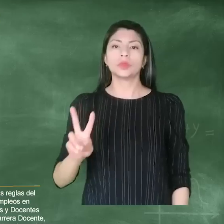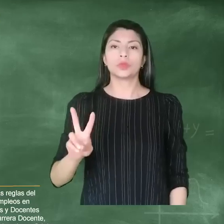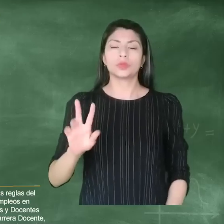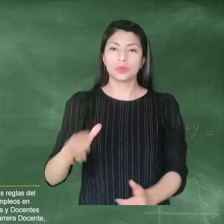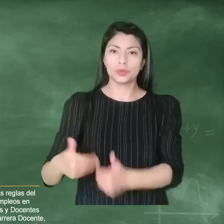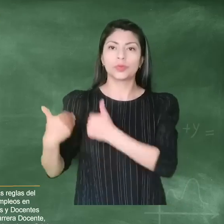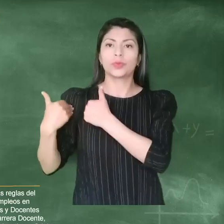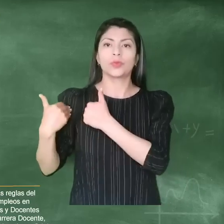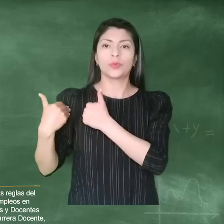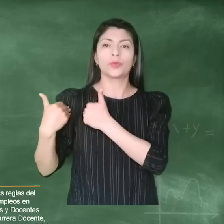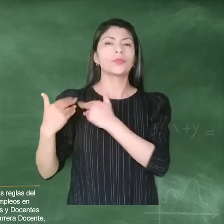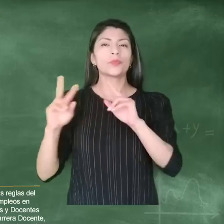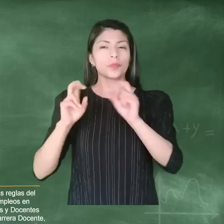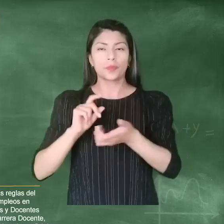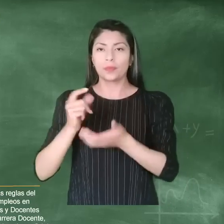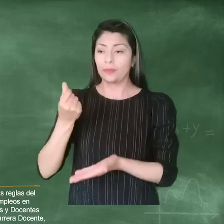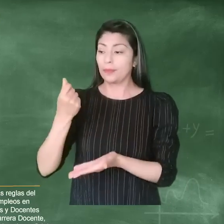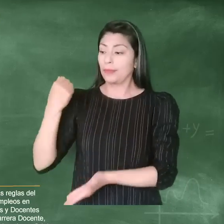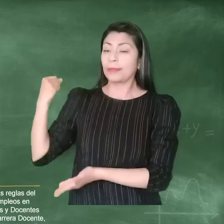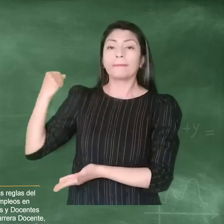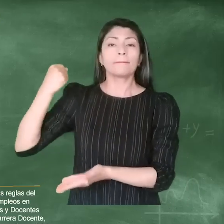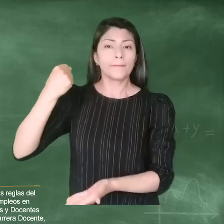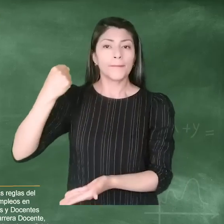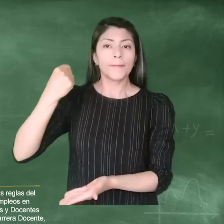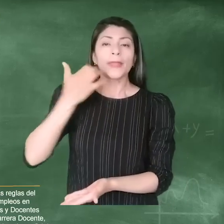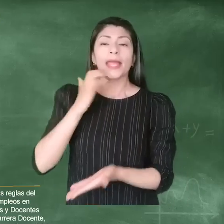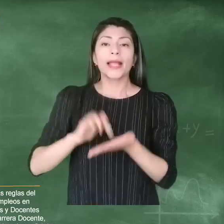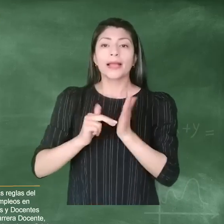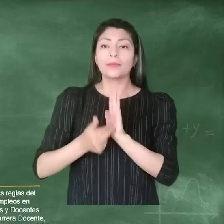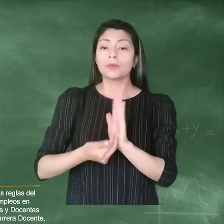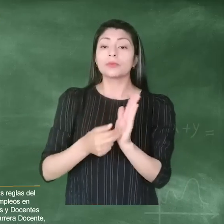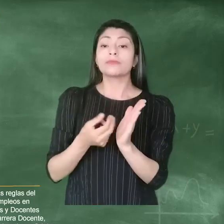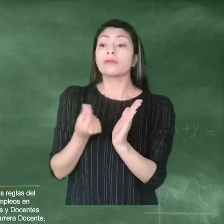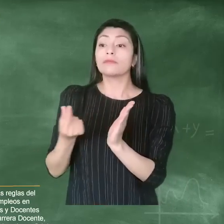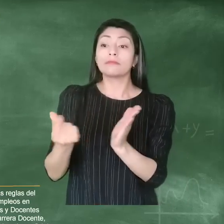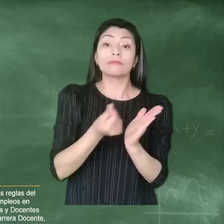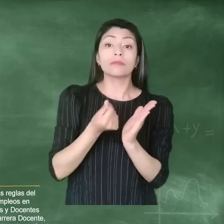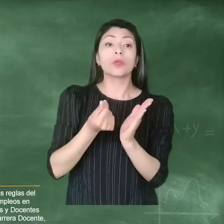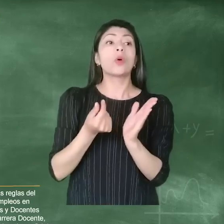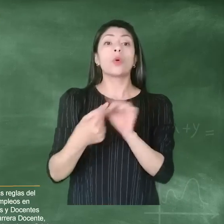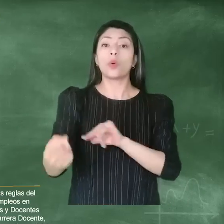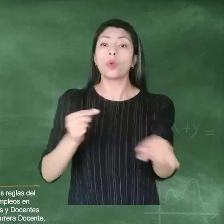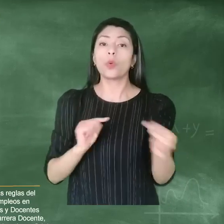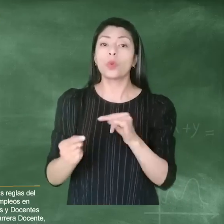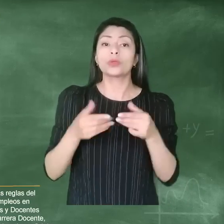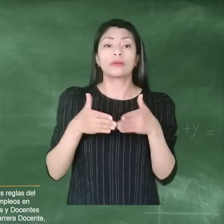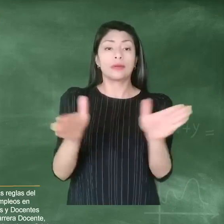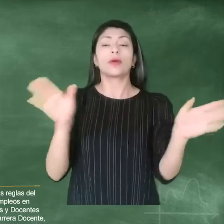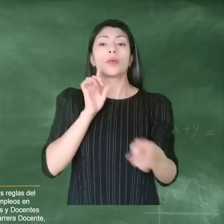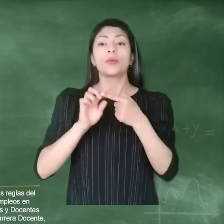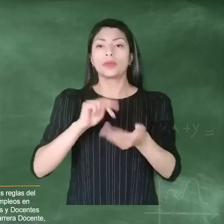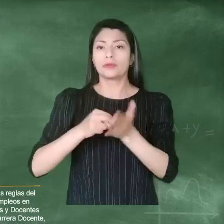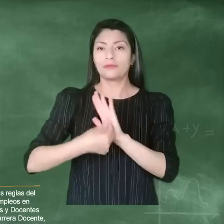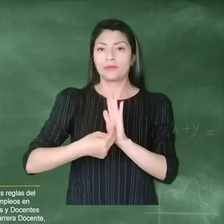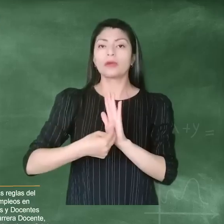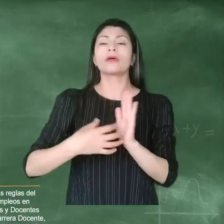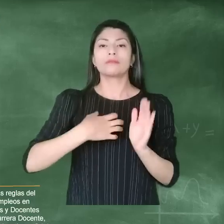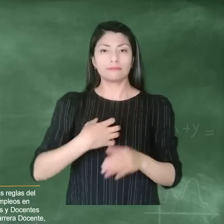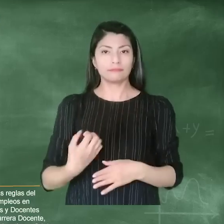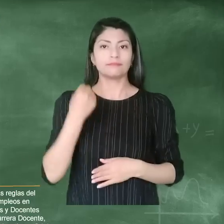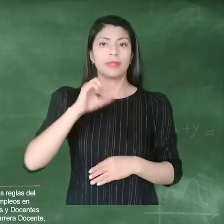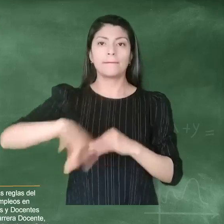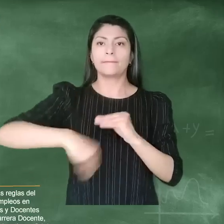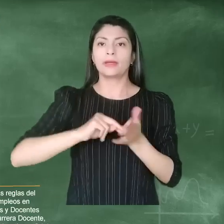6.2. A cargo del departamento, el monto equivalente a la diferencia entre el costo total del concurso abierto de